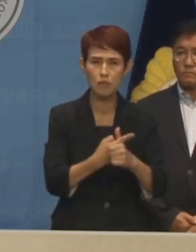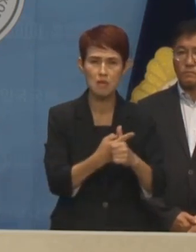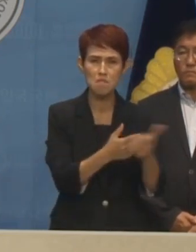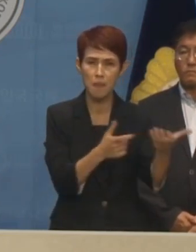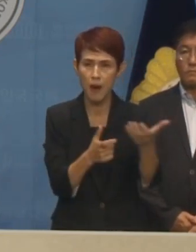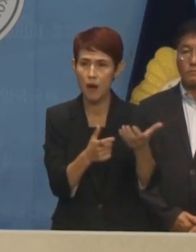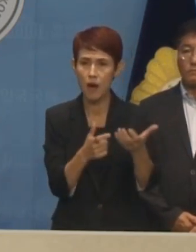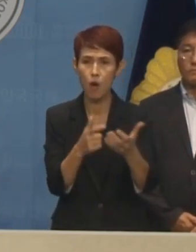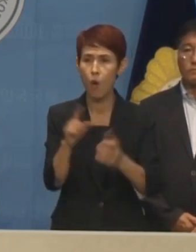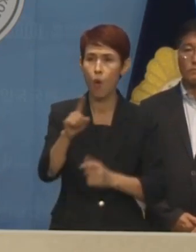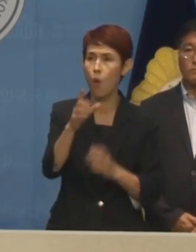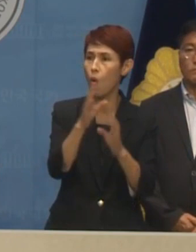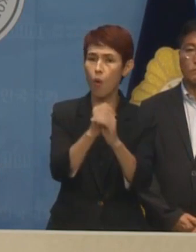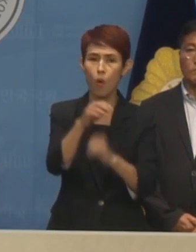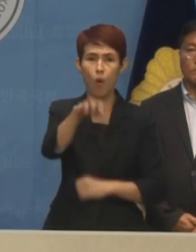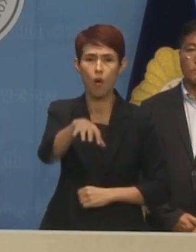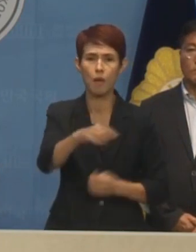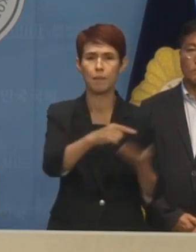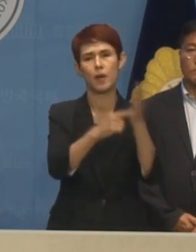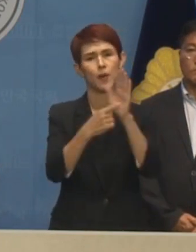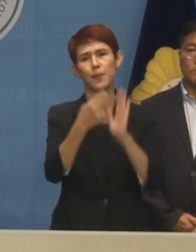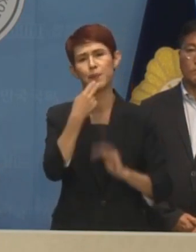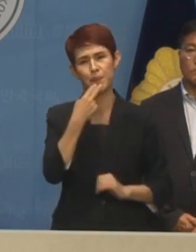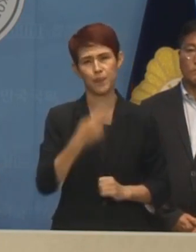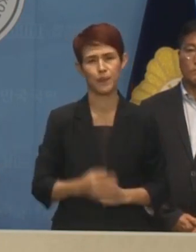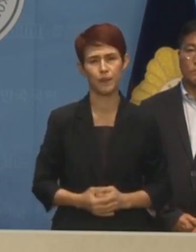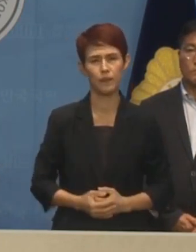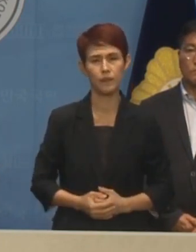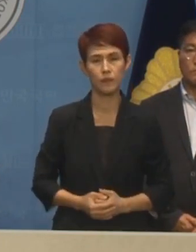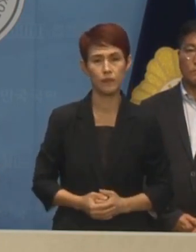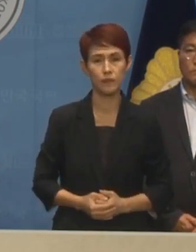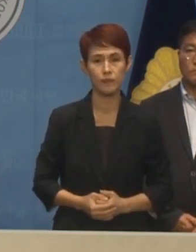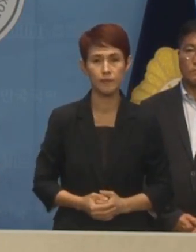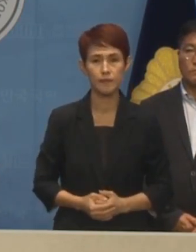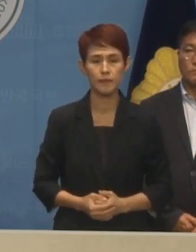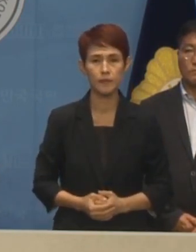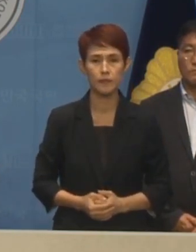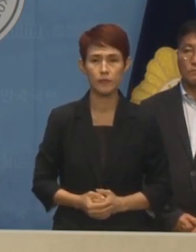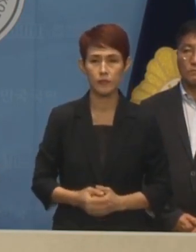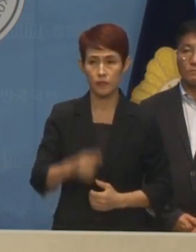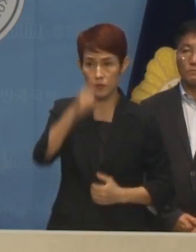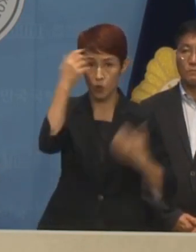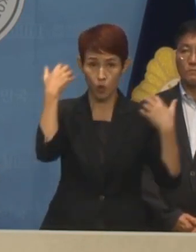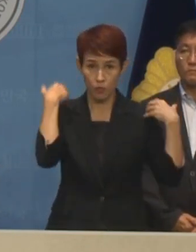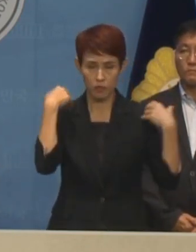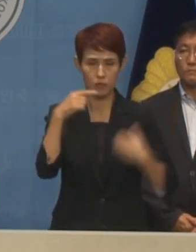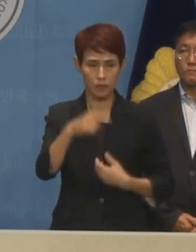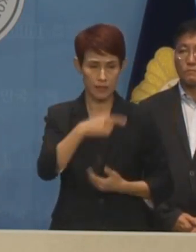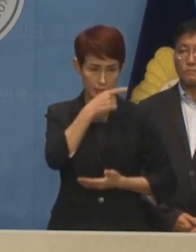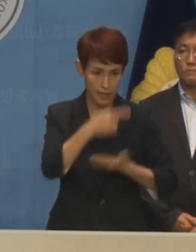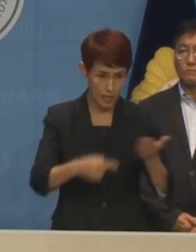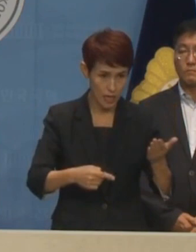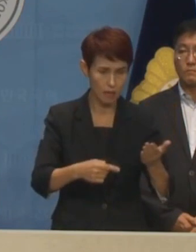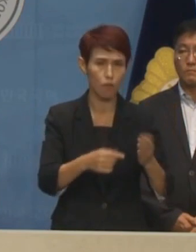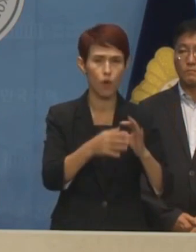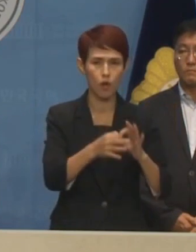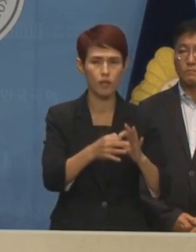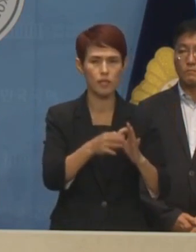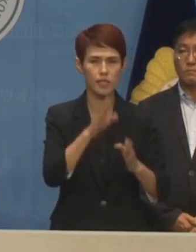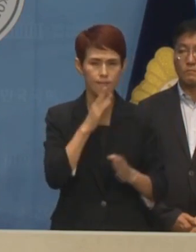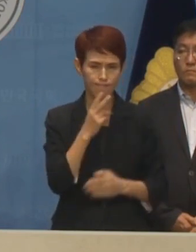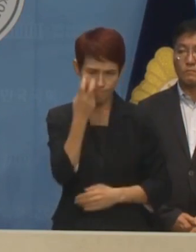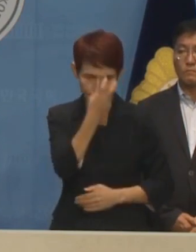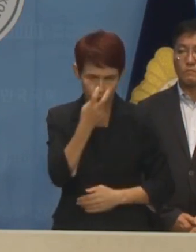당했는지 아직도 밝혀지지 않았습니다. 국가는 희생 사실에 대한 진실을 밝혀야